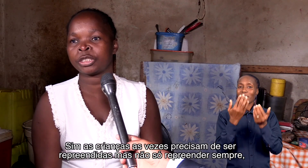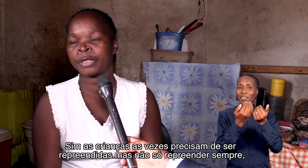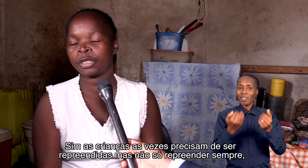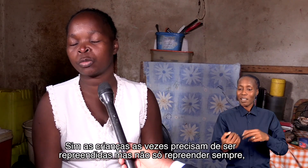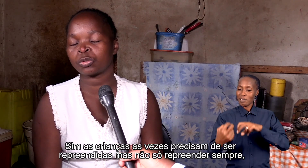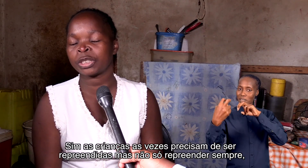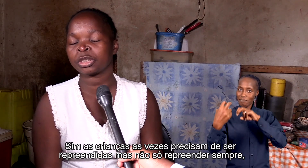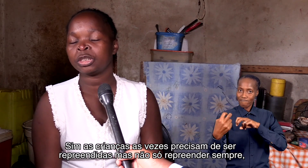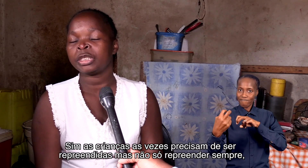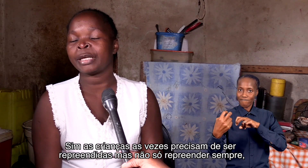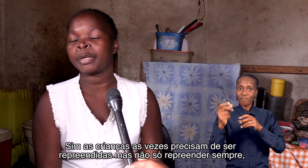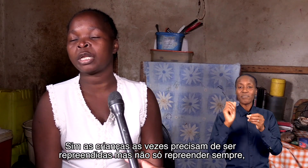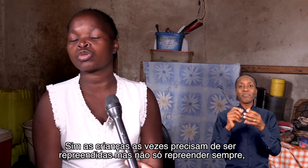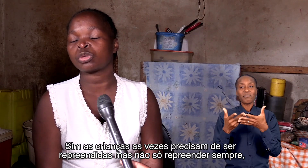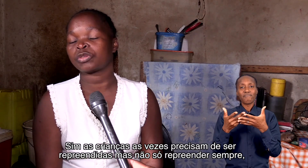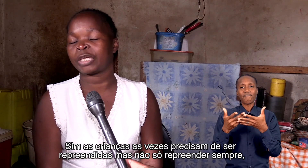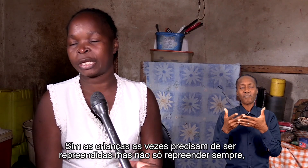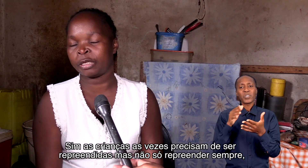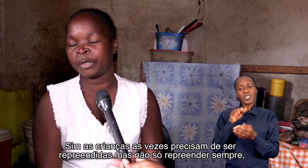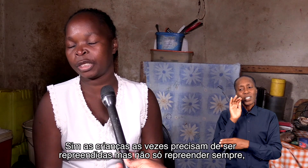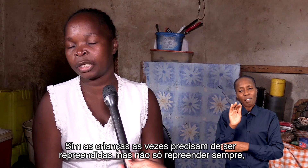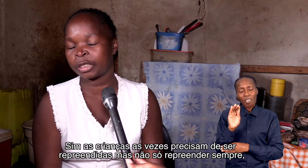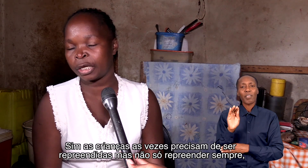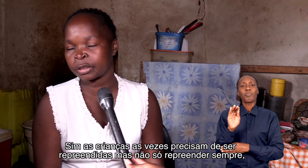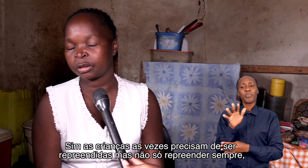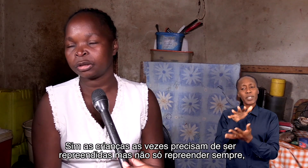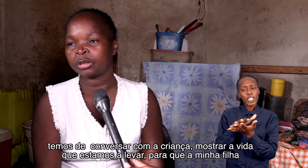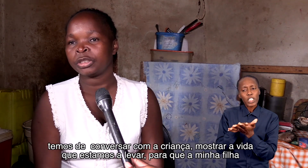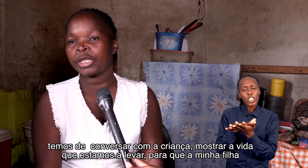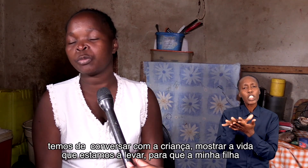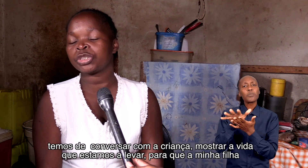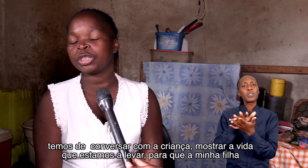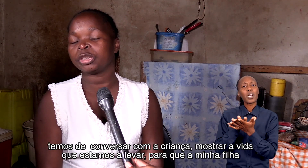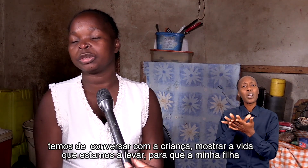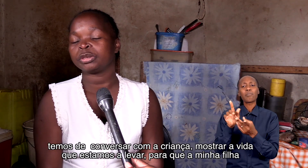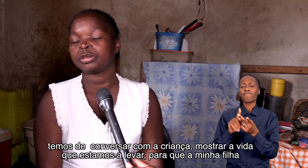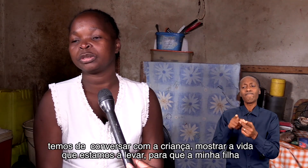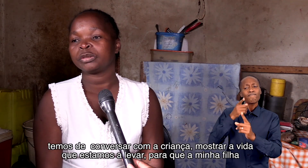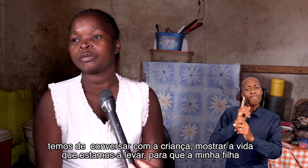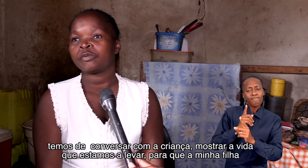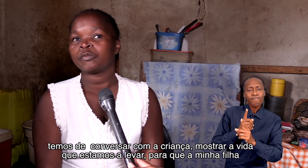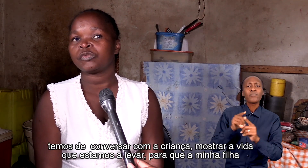de nós repreendermos, mas também não só ficar a repreender a criança. Temos que